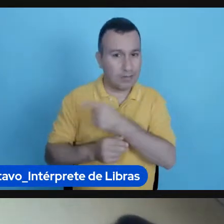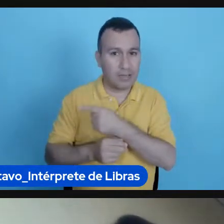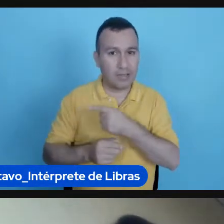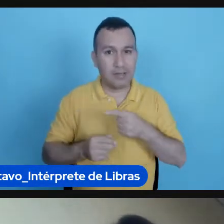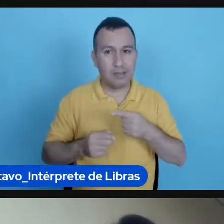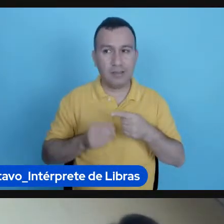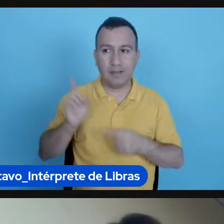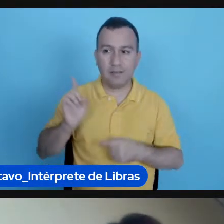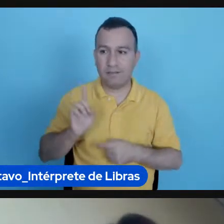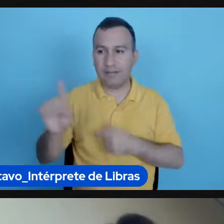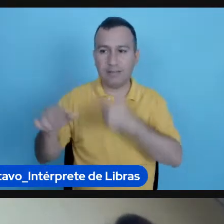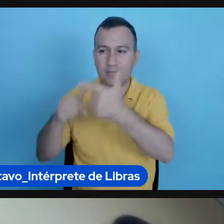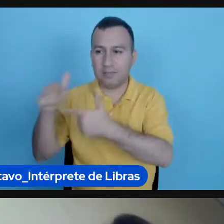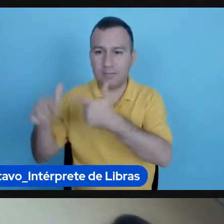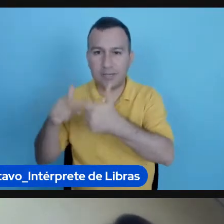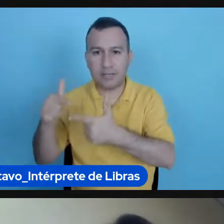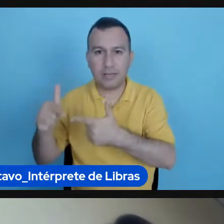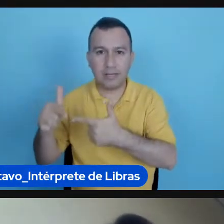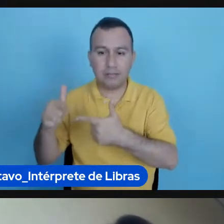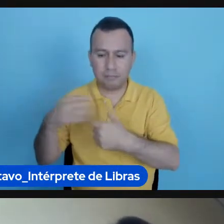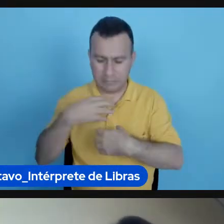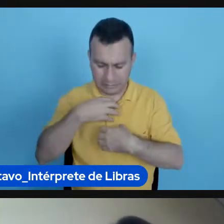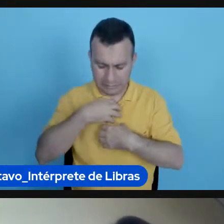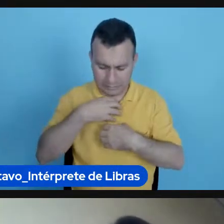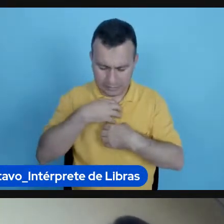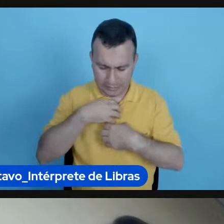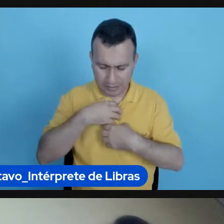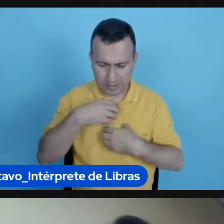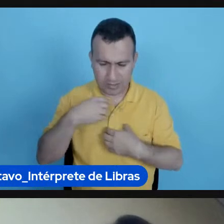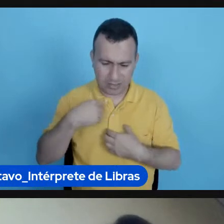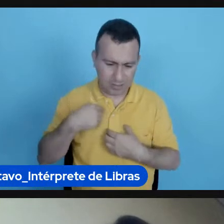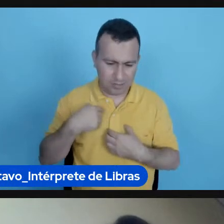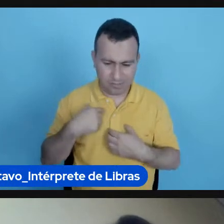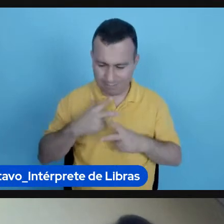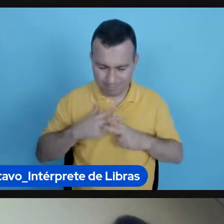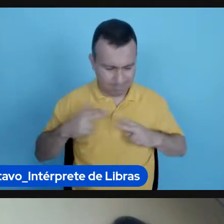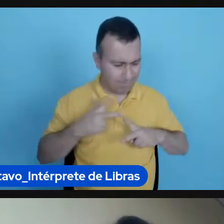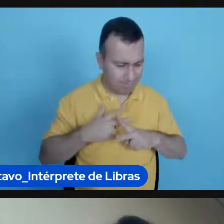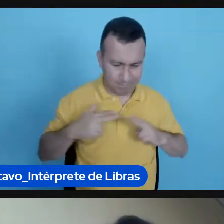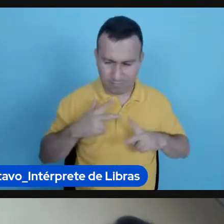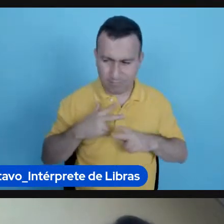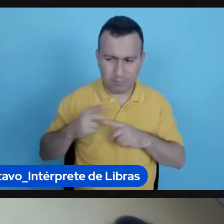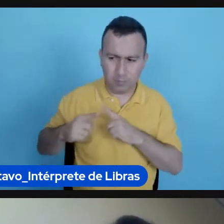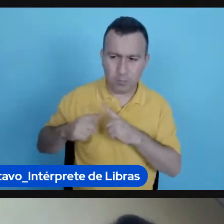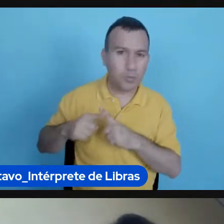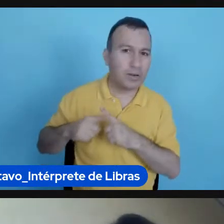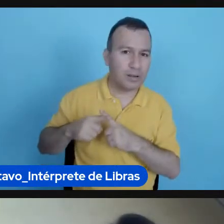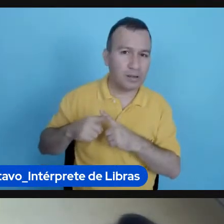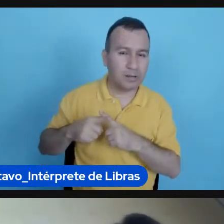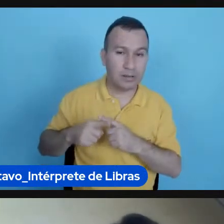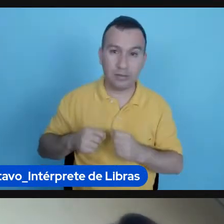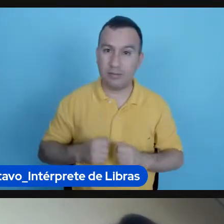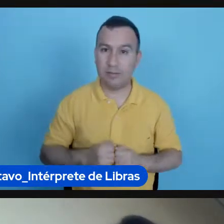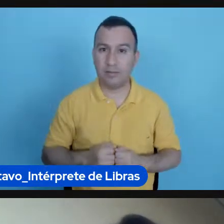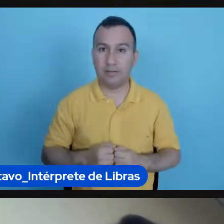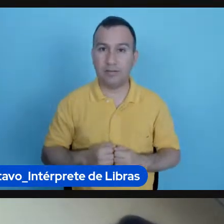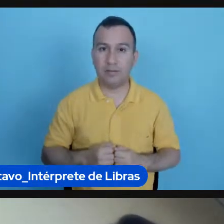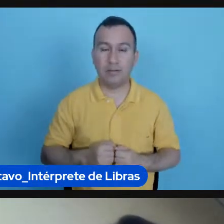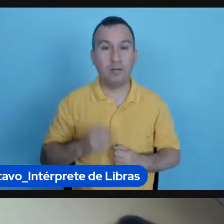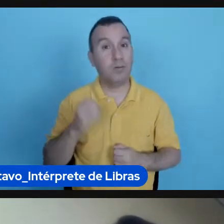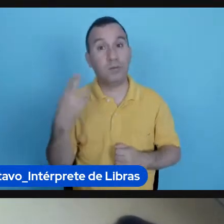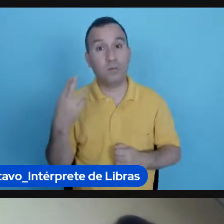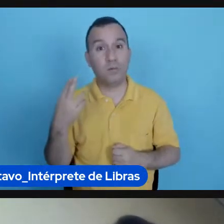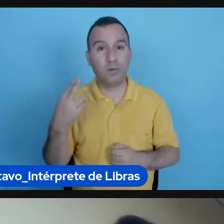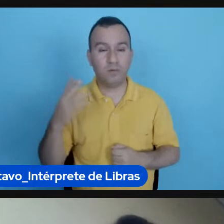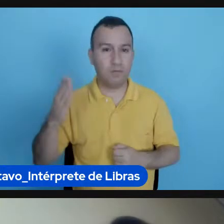é? Ou com o que sente uma pessoa quando ele vai para a escola e a primeira coisa com que ele se depara é com uma escada e ele não dá conta de entrar